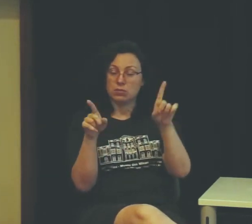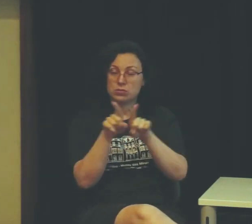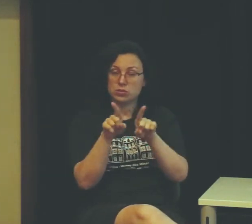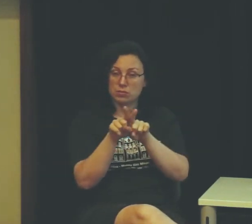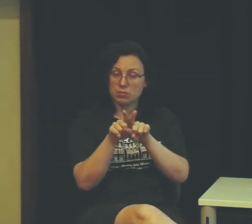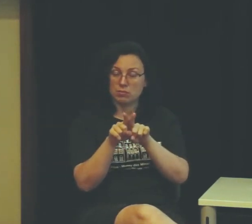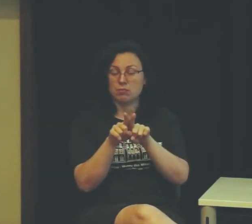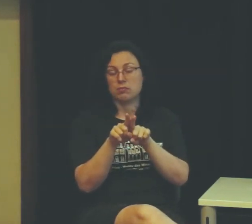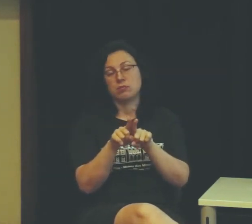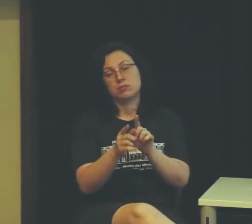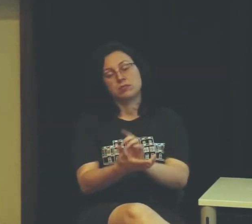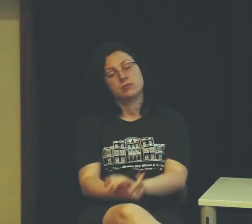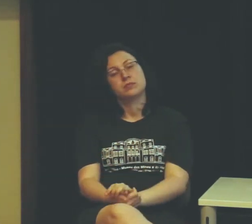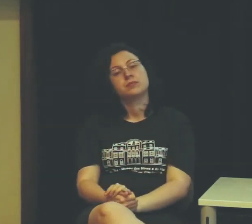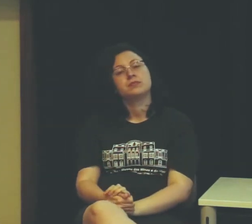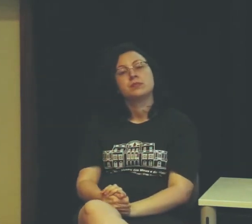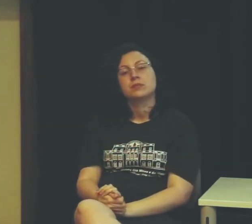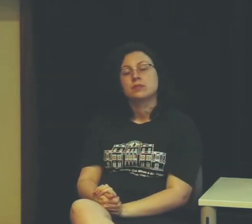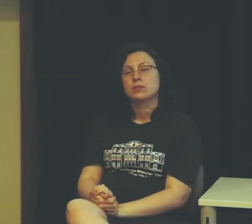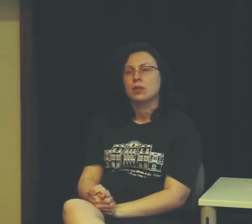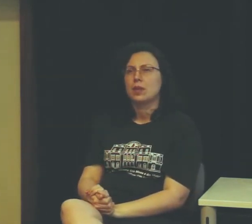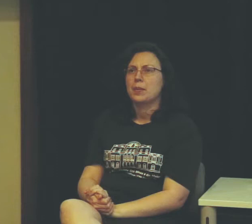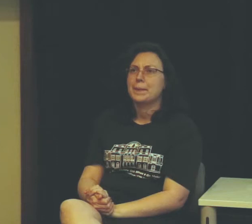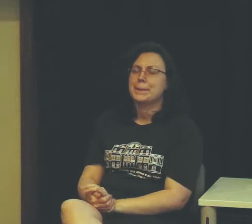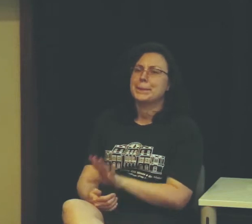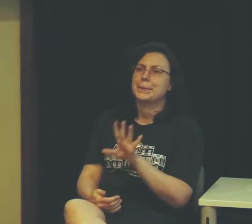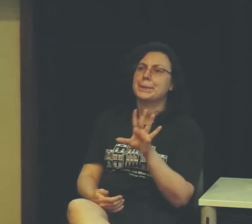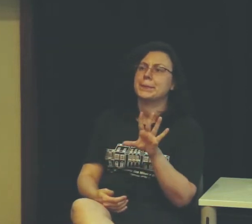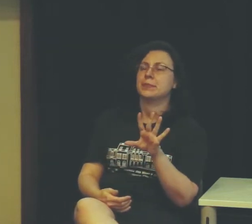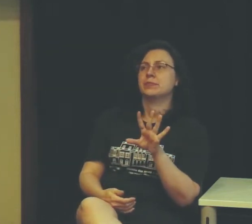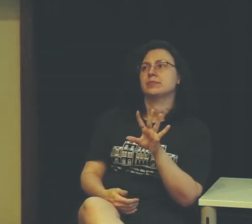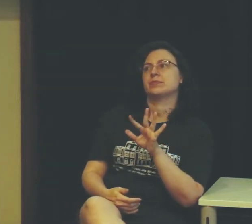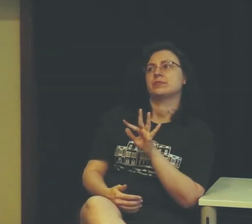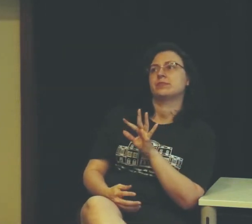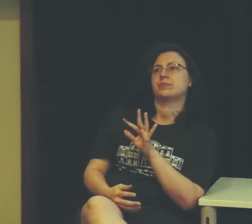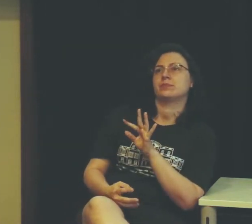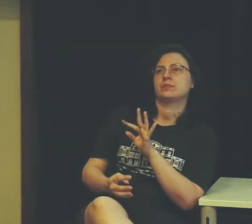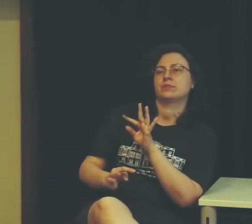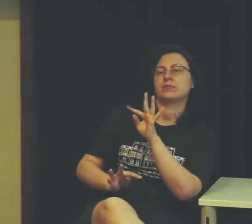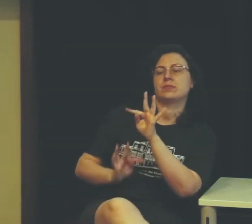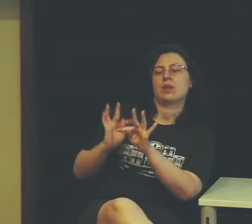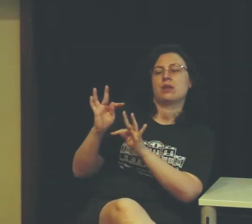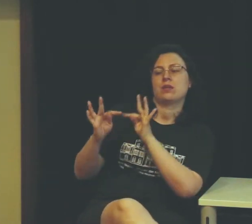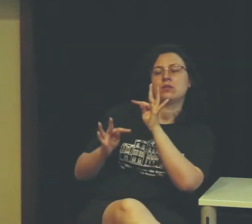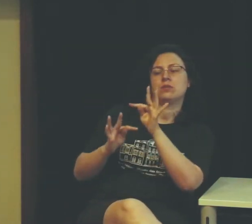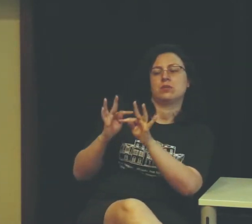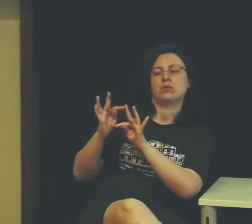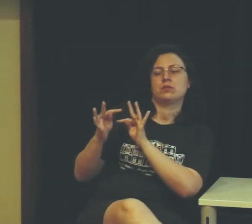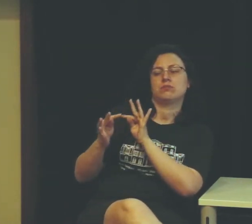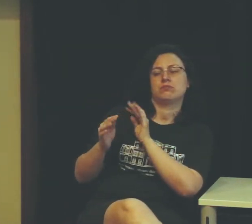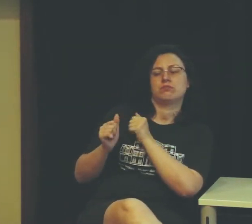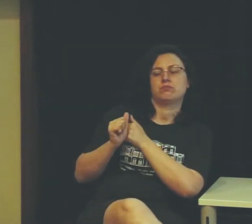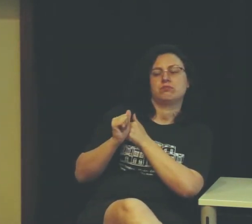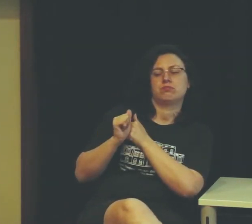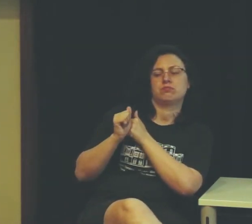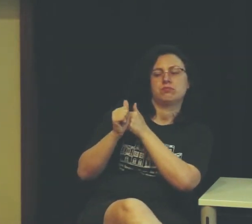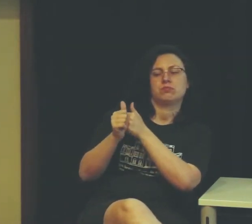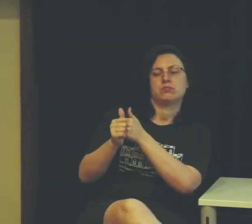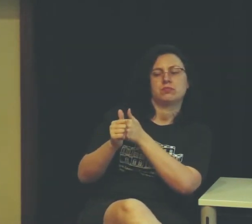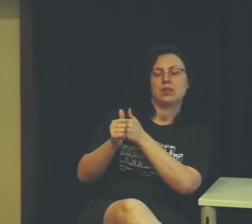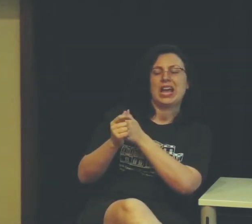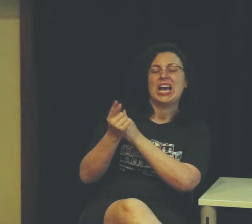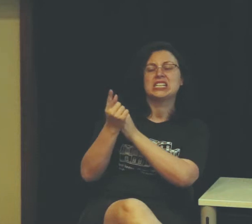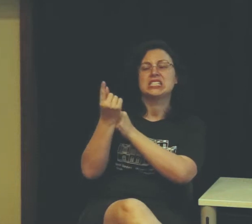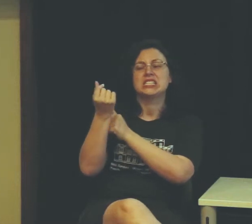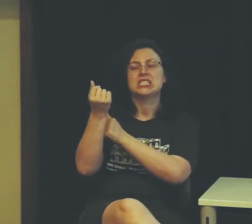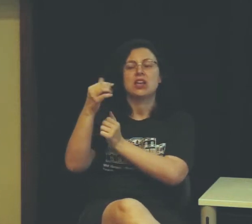Só que, como, digamos assim, a tecnologia, ela normalmente acompanha como está o clima da questão